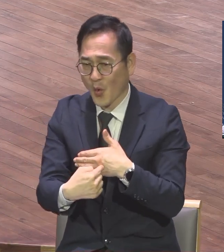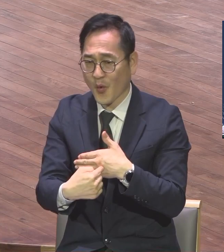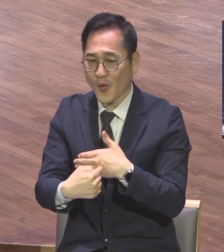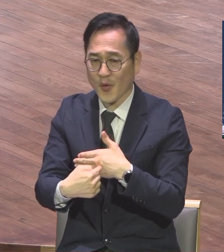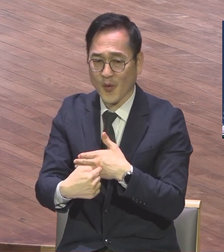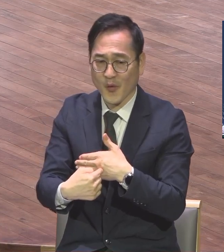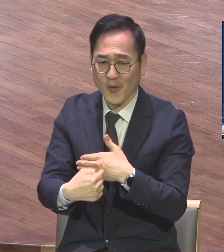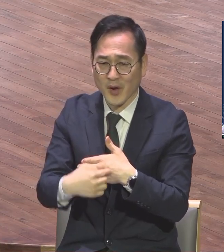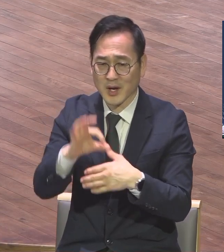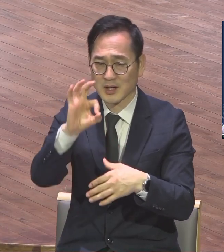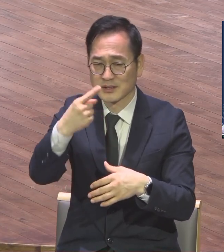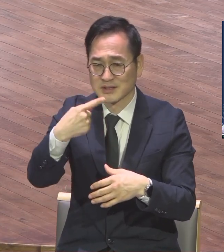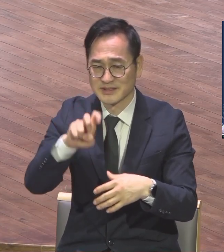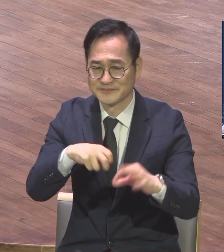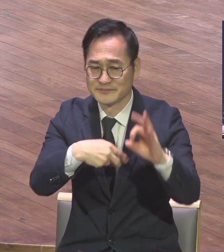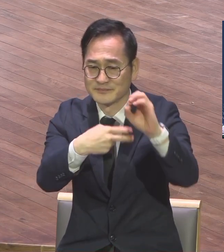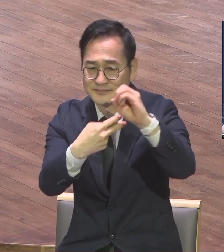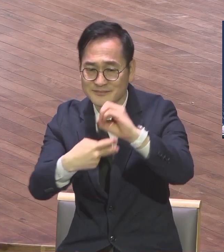겉으로는